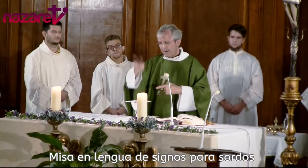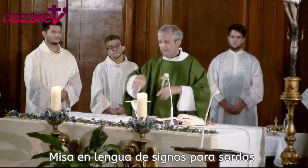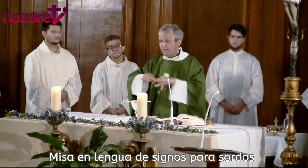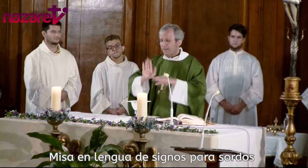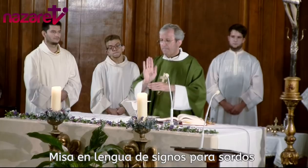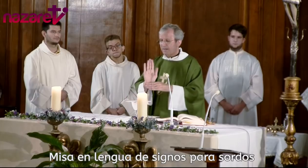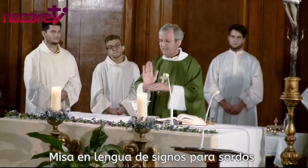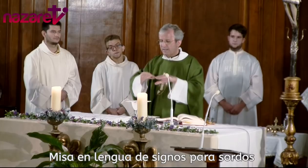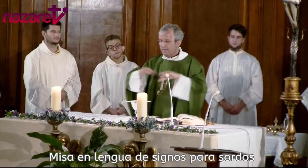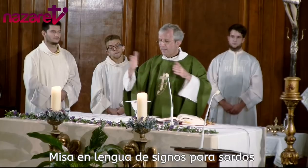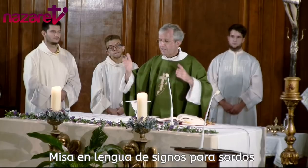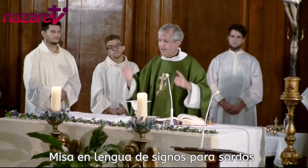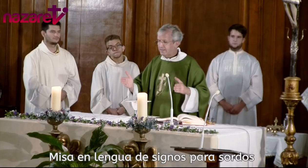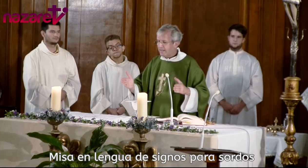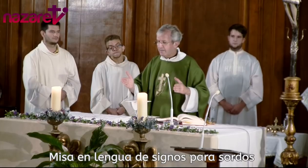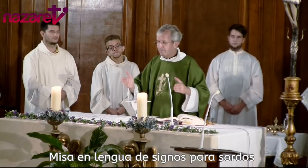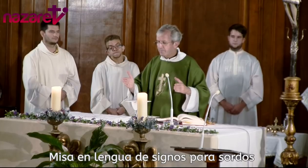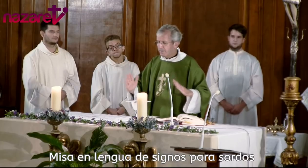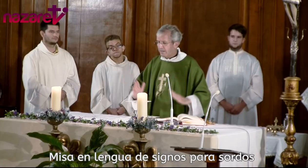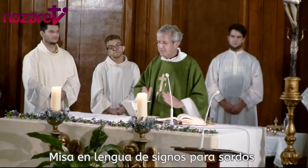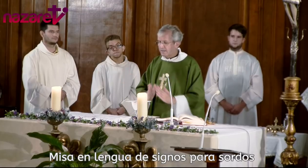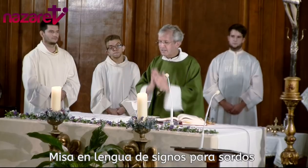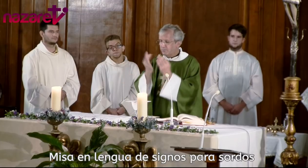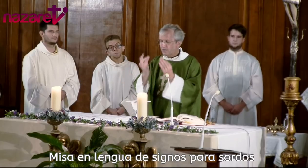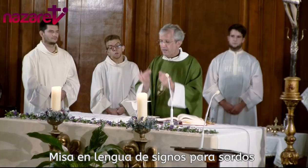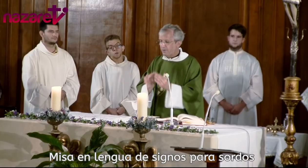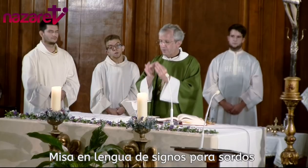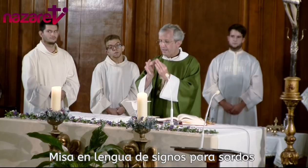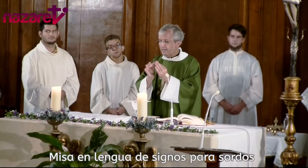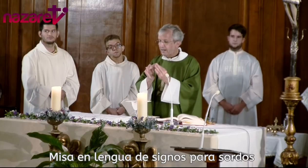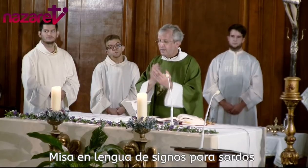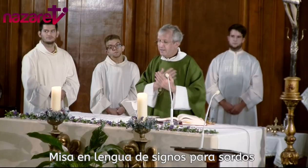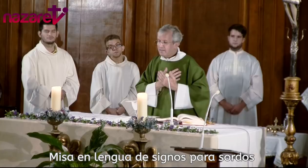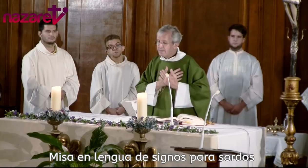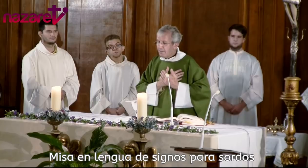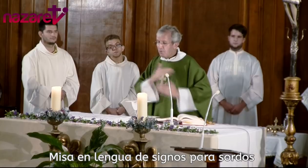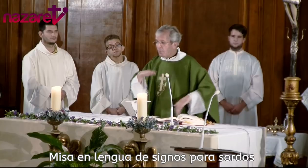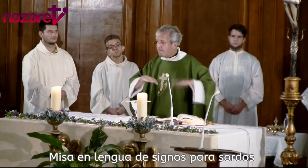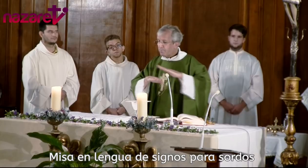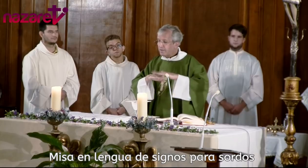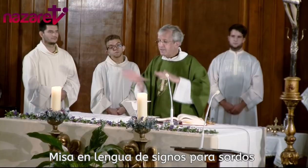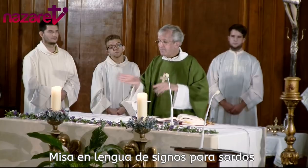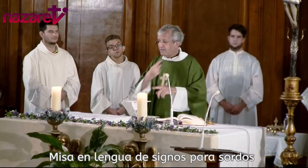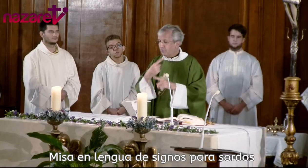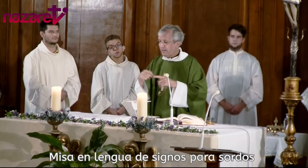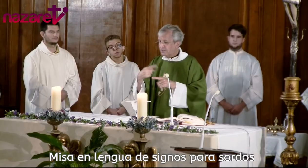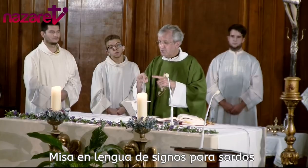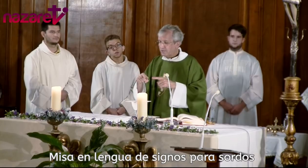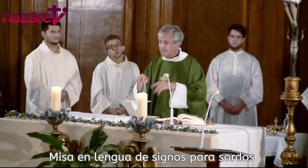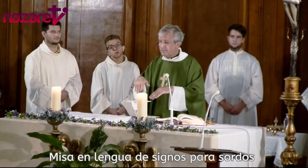realmente presente en el altar, en el Santísimo Sacramento del altar. Te amo por encima de todas las cosas